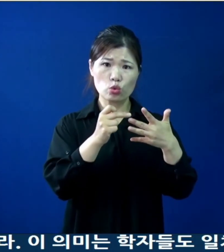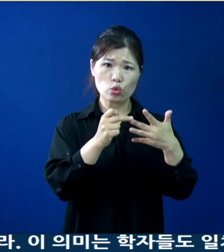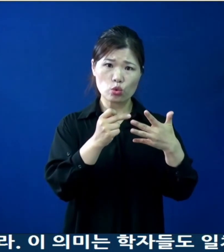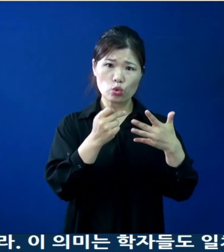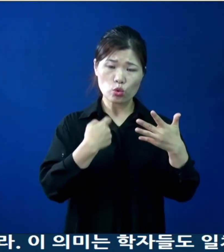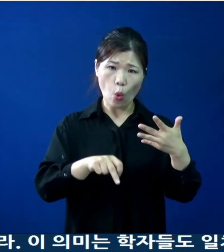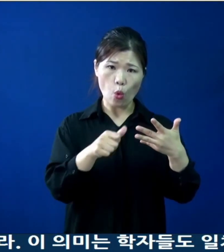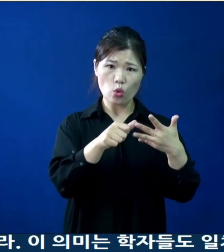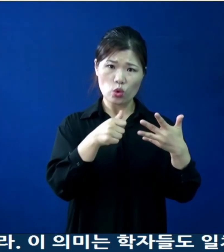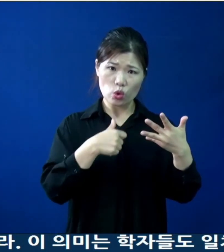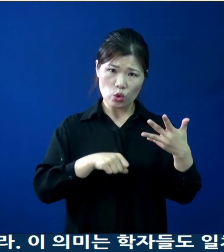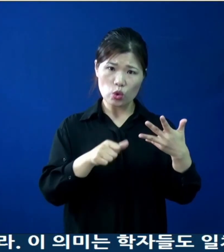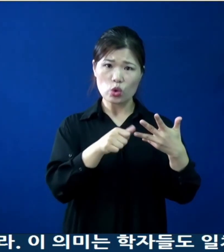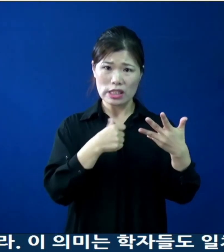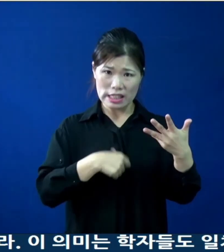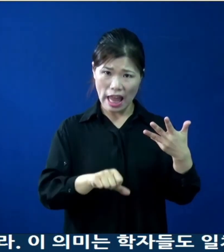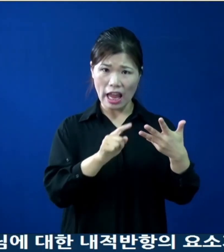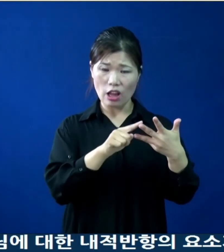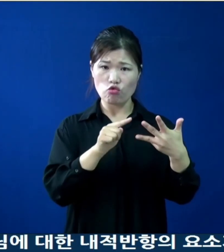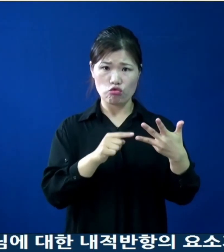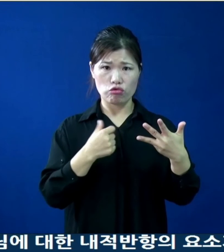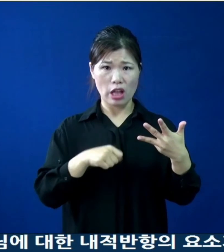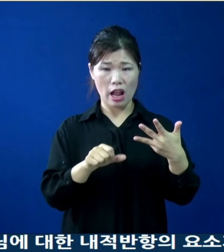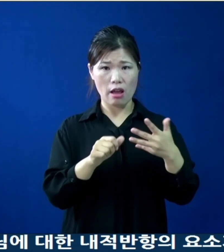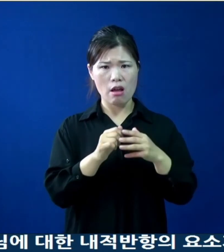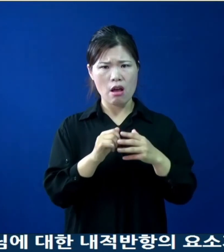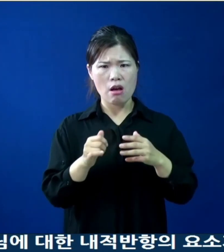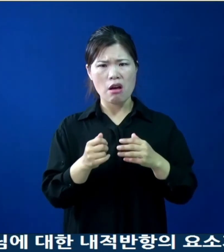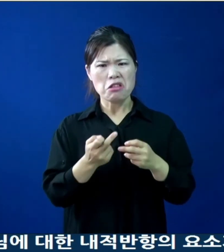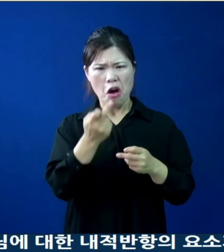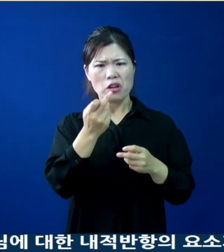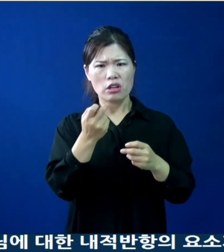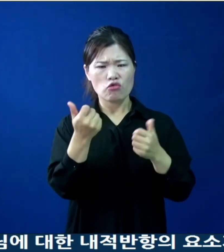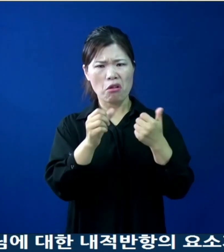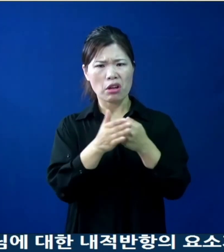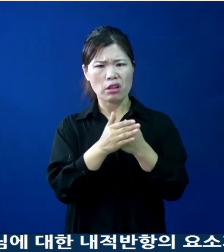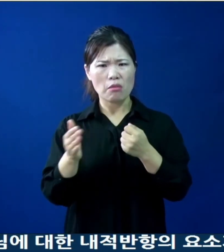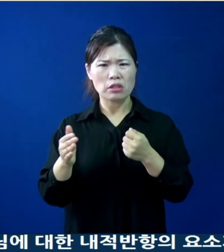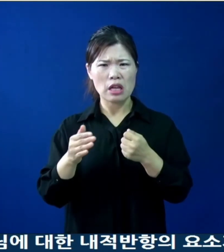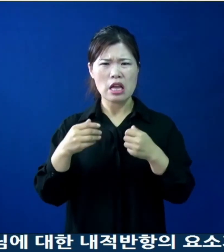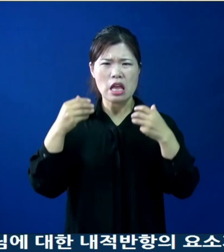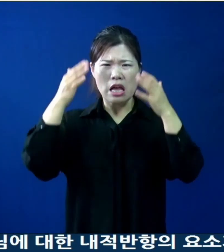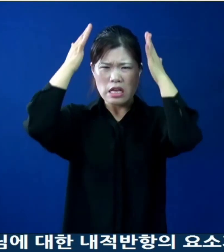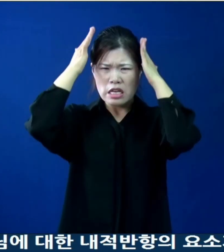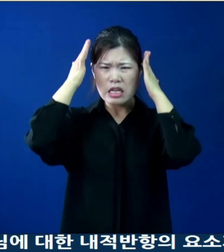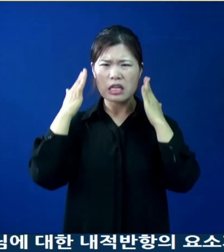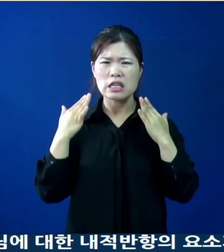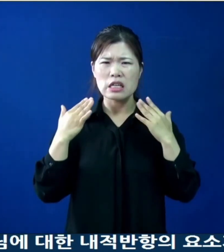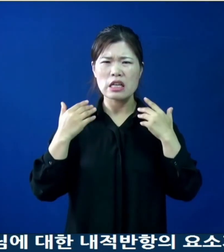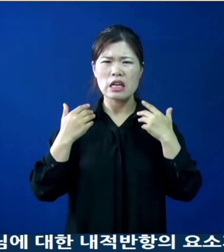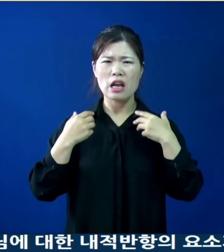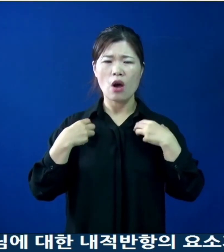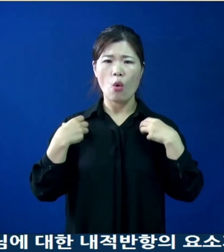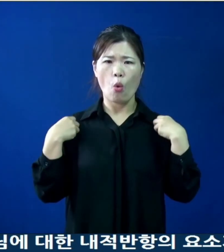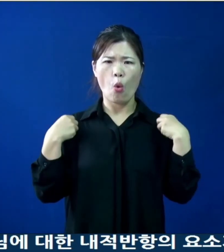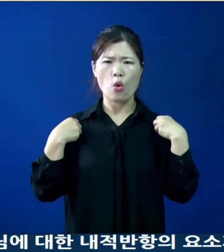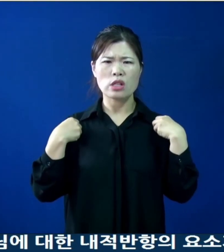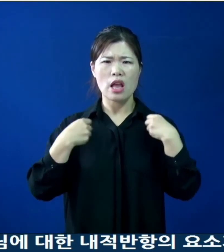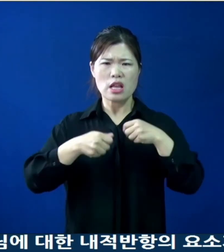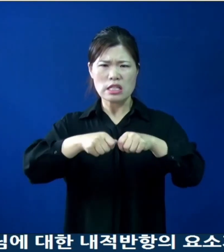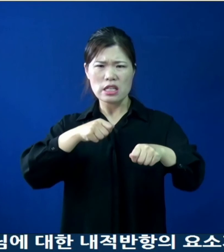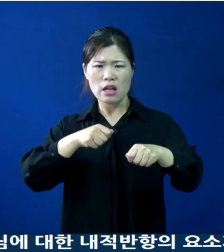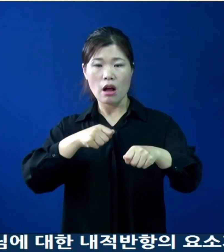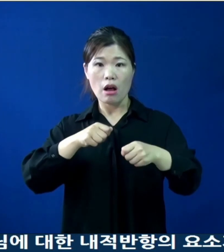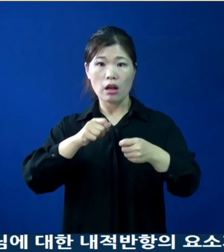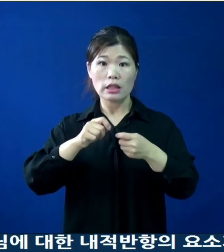하나님의 진노에 의해서 그렇게 되었을 때 머리를 풀고 옷을 찢는다면 이것은 하나님에 대한